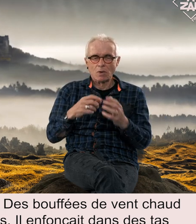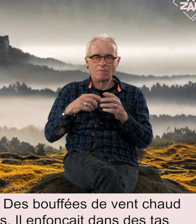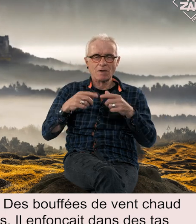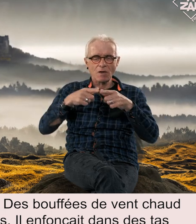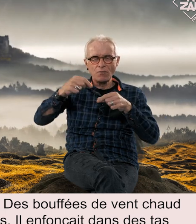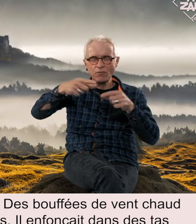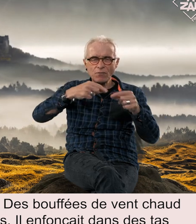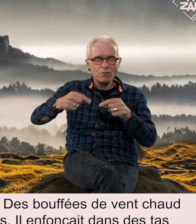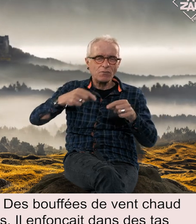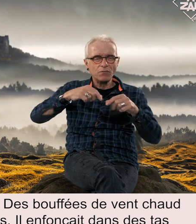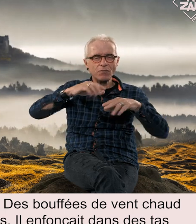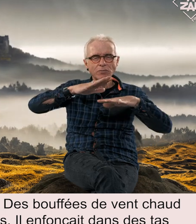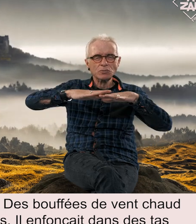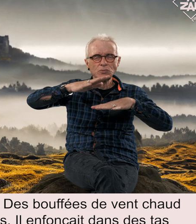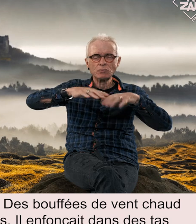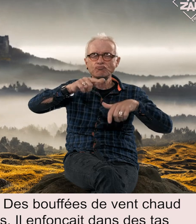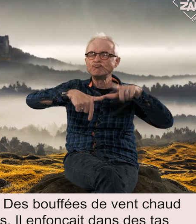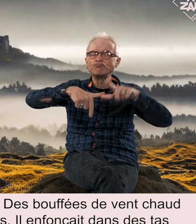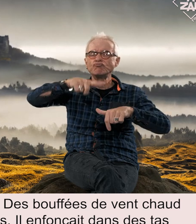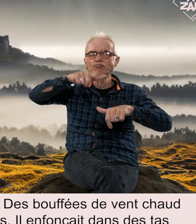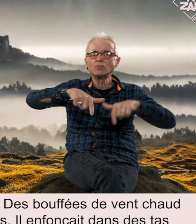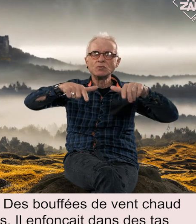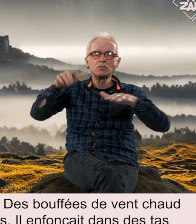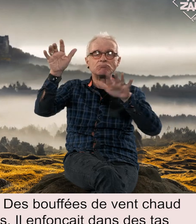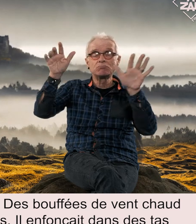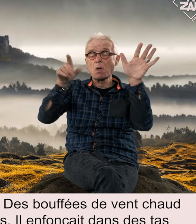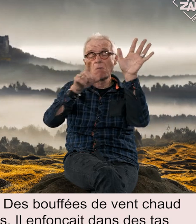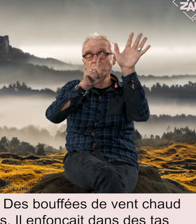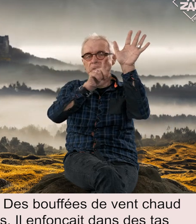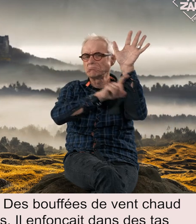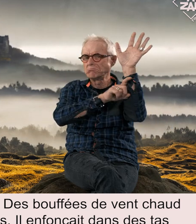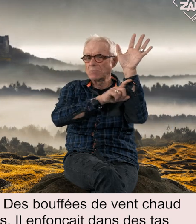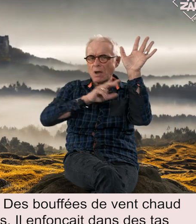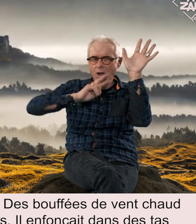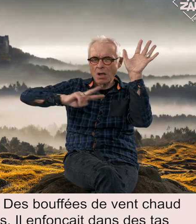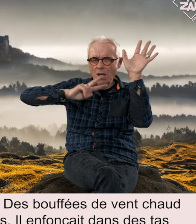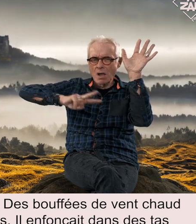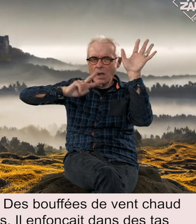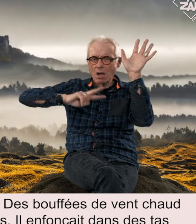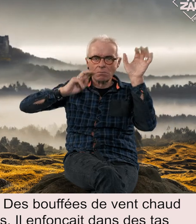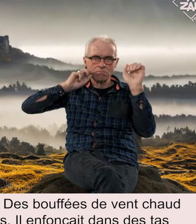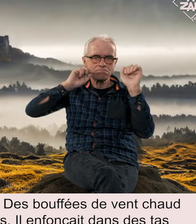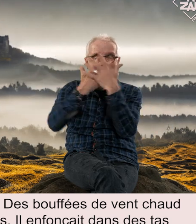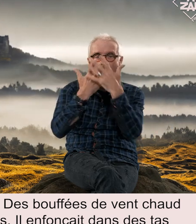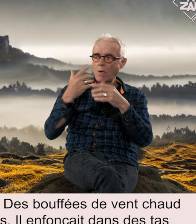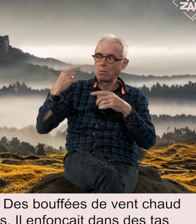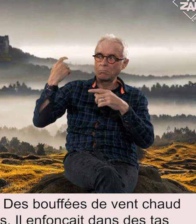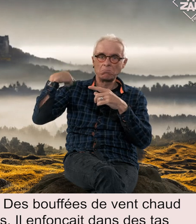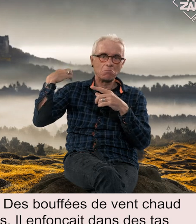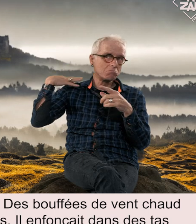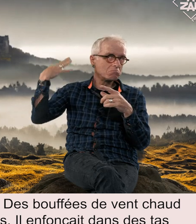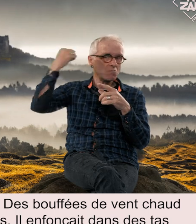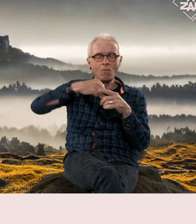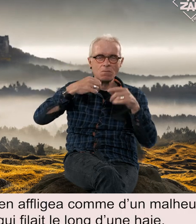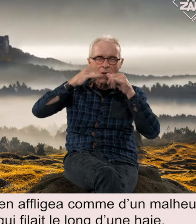feuilles mortes, et il s'appuya contre un chêne pour haleter un peu. Tout à coup, derrière son dos, bondit une masse plus noire,